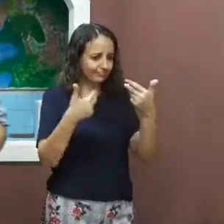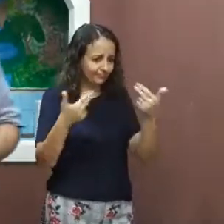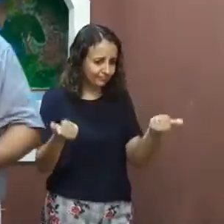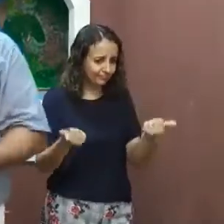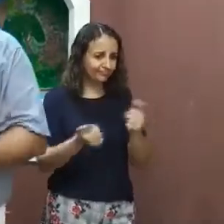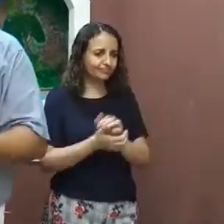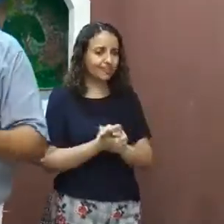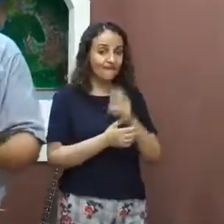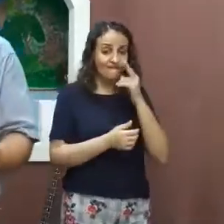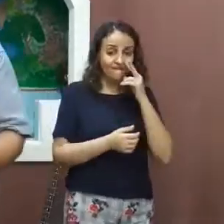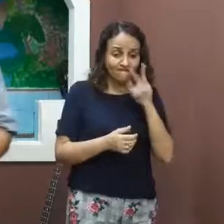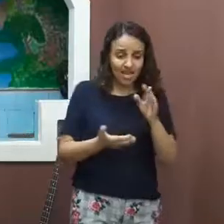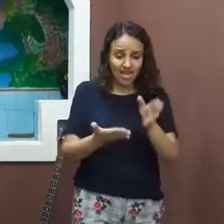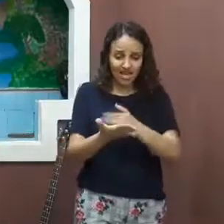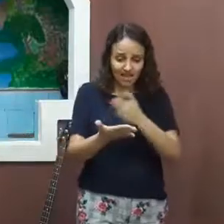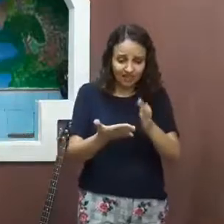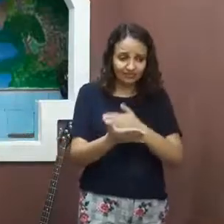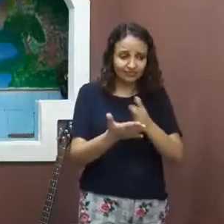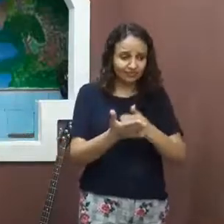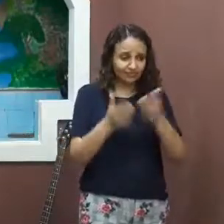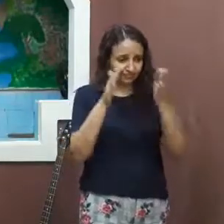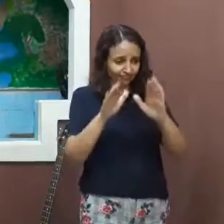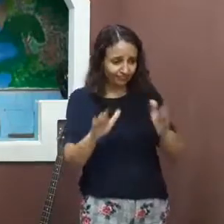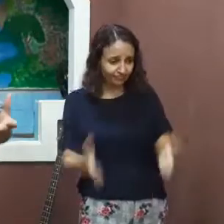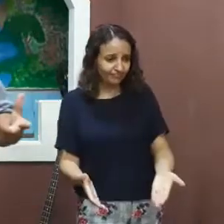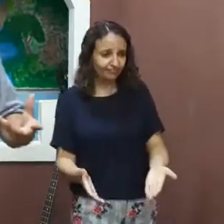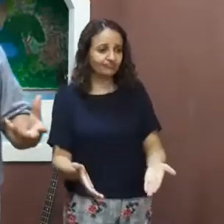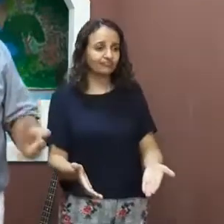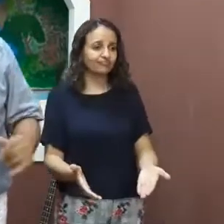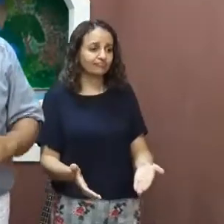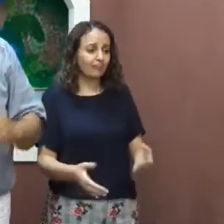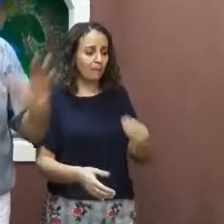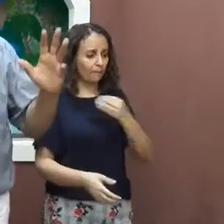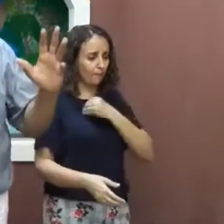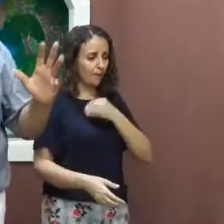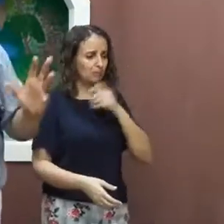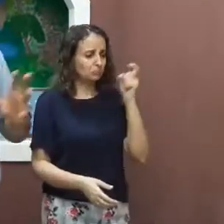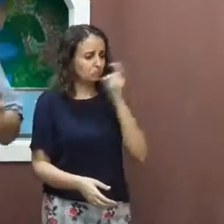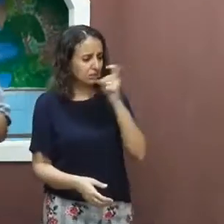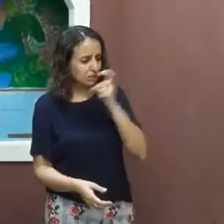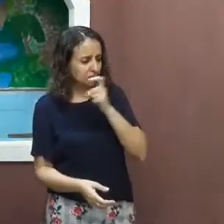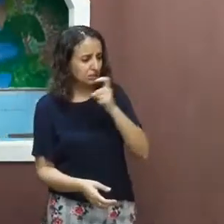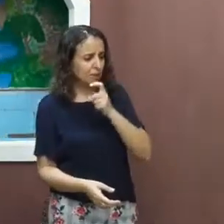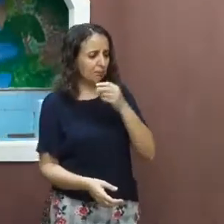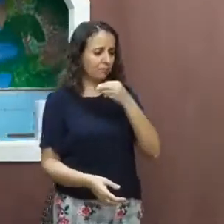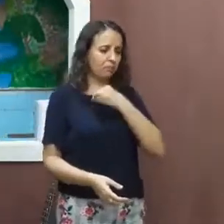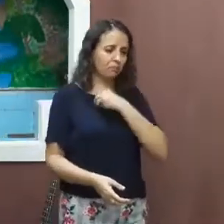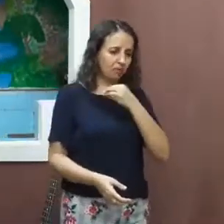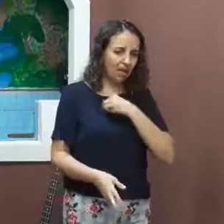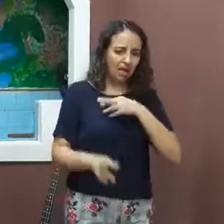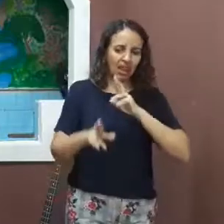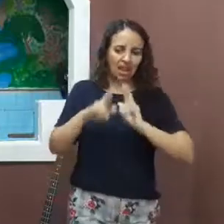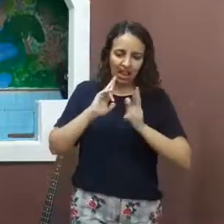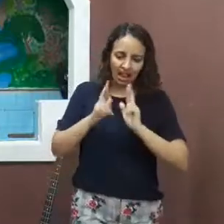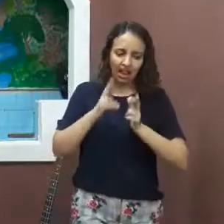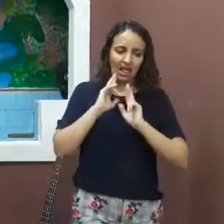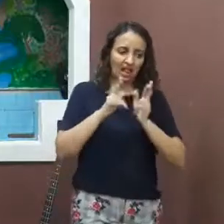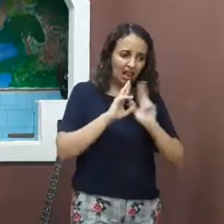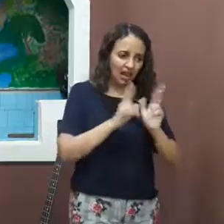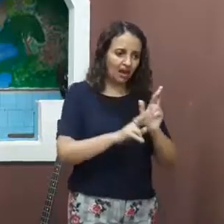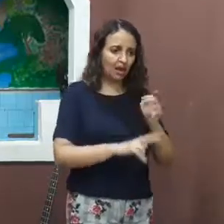pecado da mentira, o pecado da murmuração, o